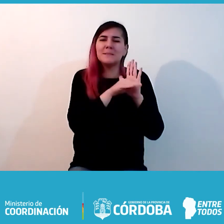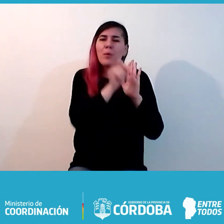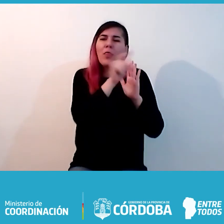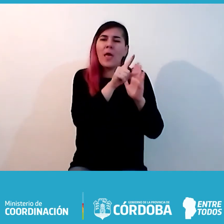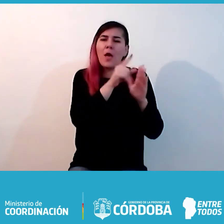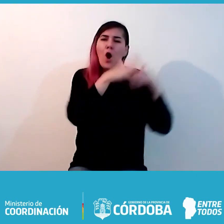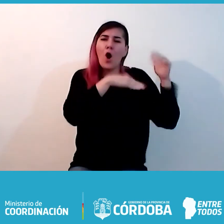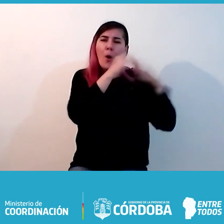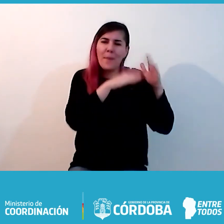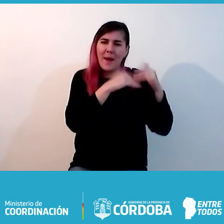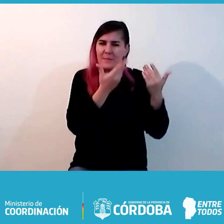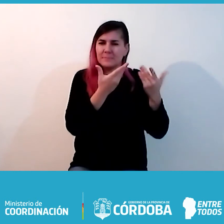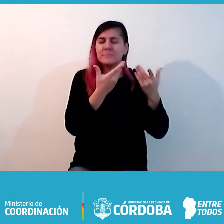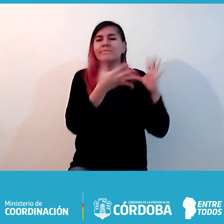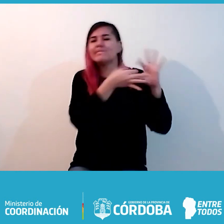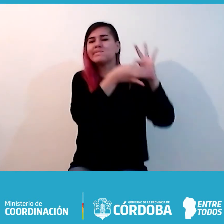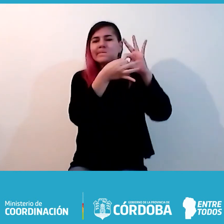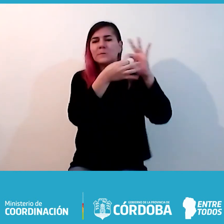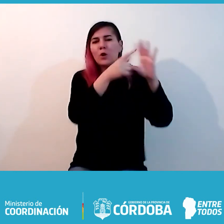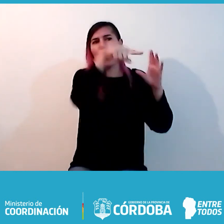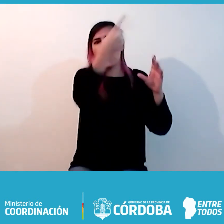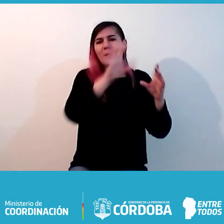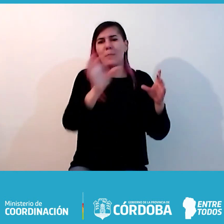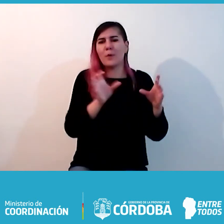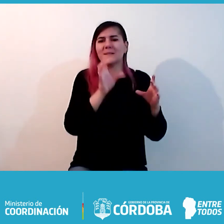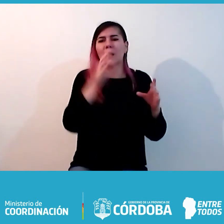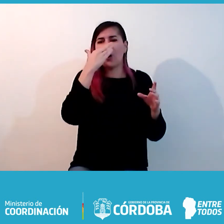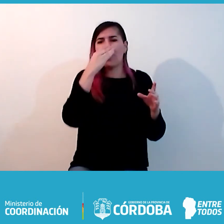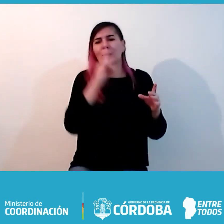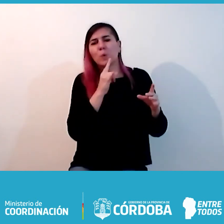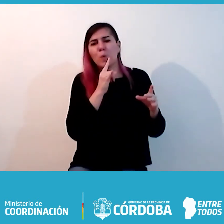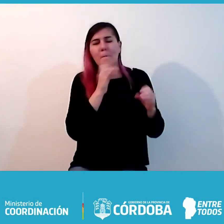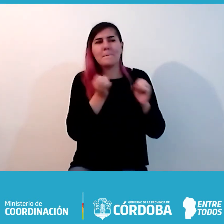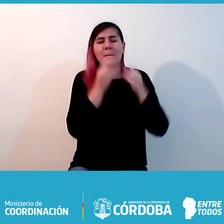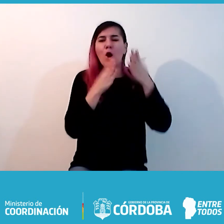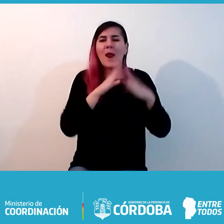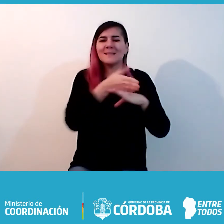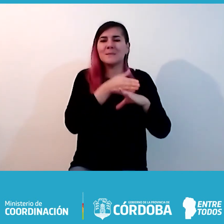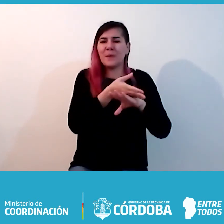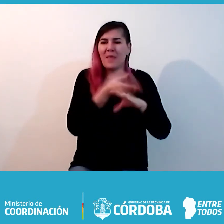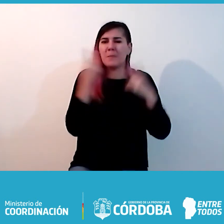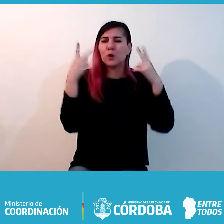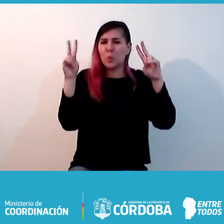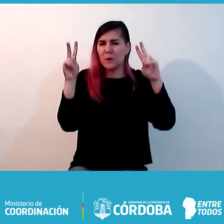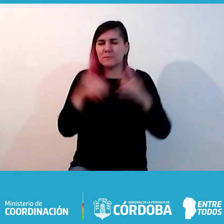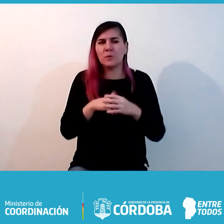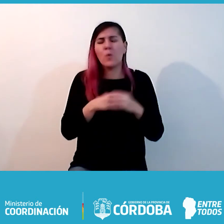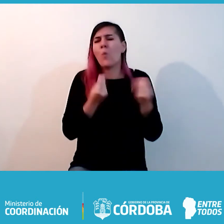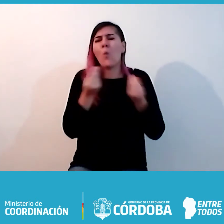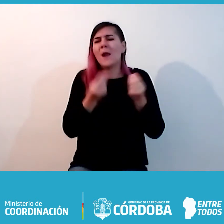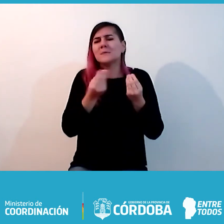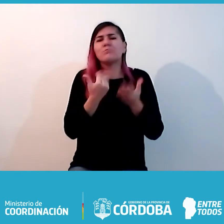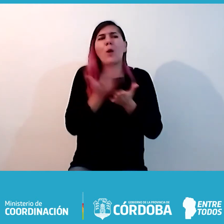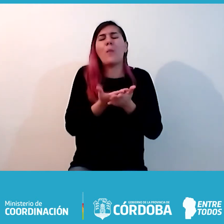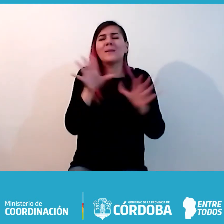obra? Conectividad en la provincia y con otras provincias, Córdoba y Tucumán. Mejor accesibilidad por el turismo, entre otras. ¿Cuáles son las propuestas alternativas